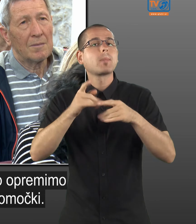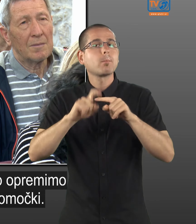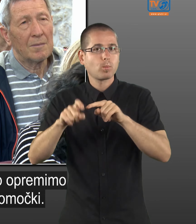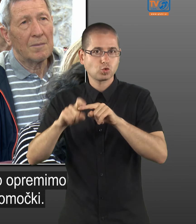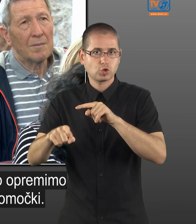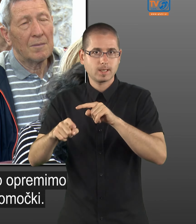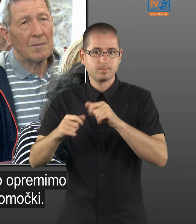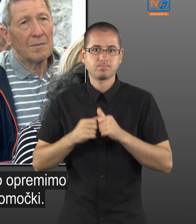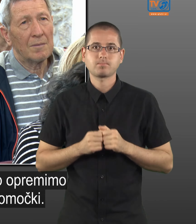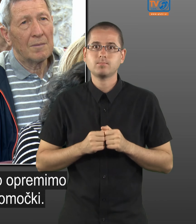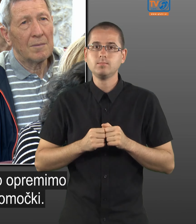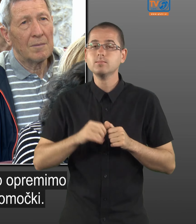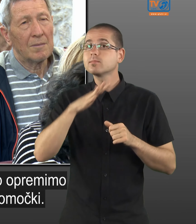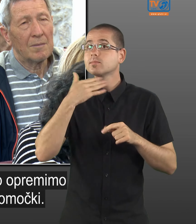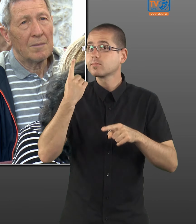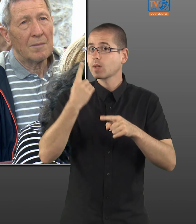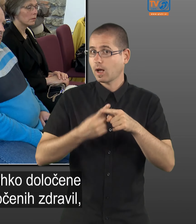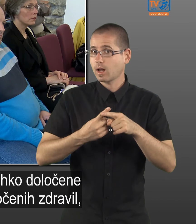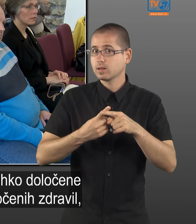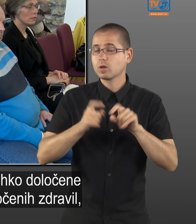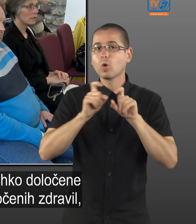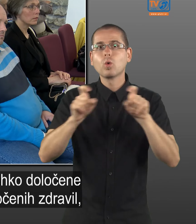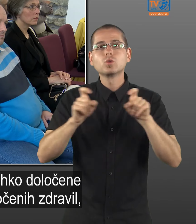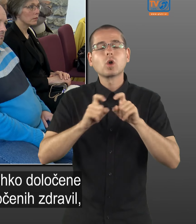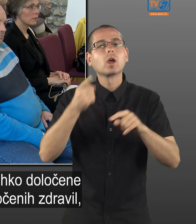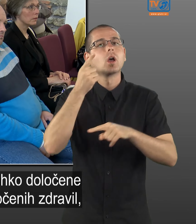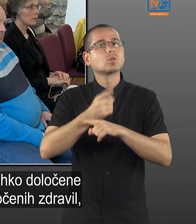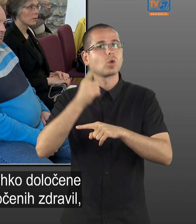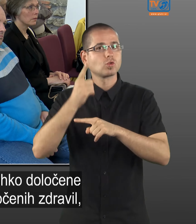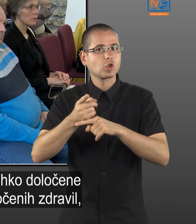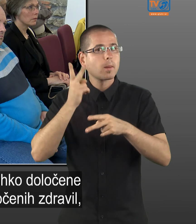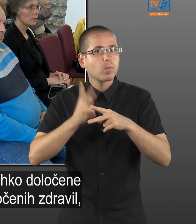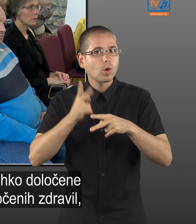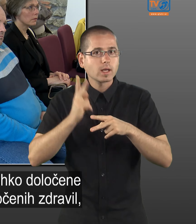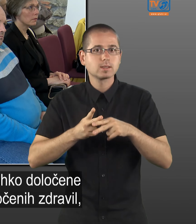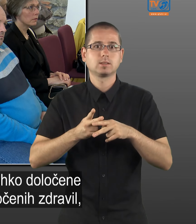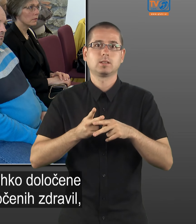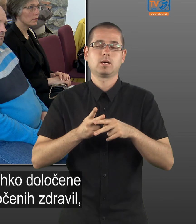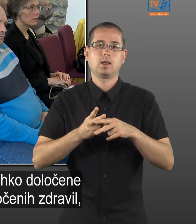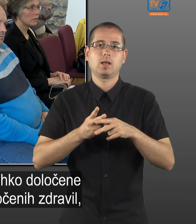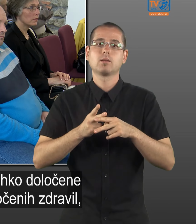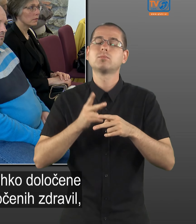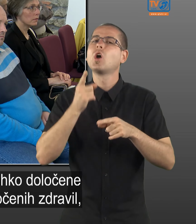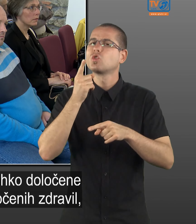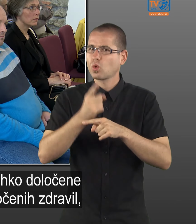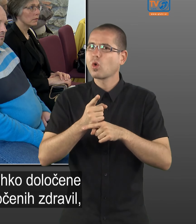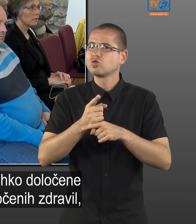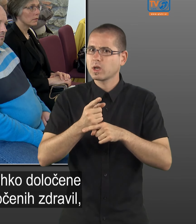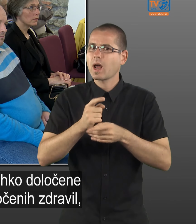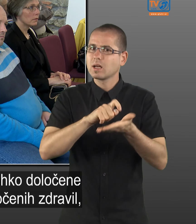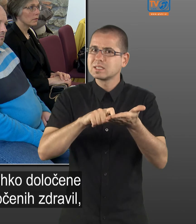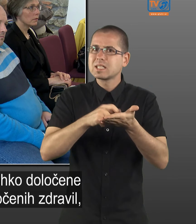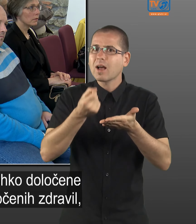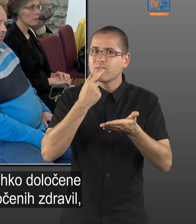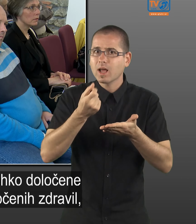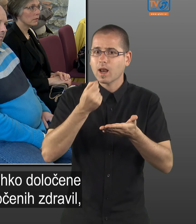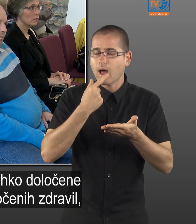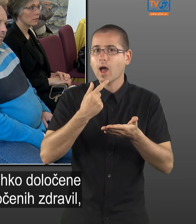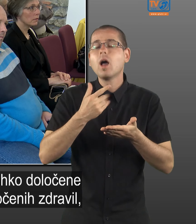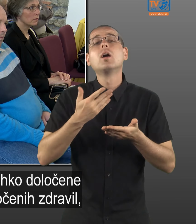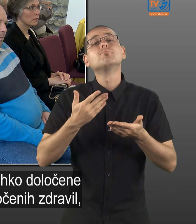prejemimo s slušnjimi pripomočki. Dosti krat so vzroki lahko določene bolezni, je manje določenih